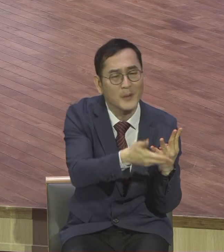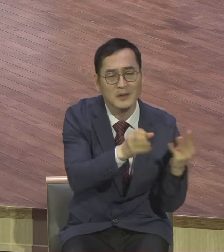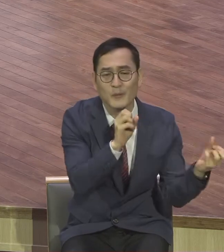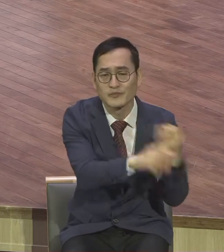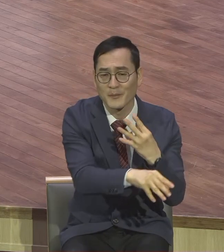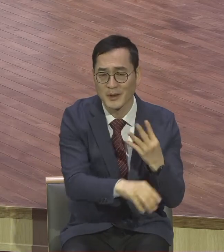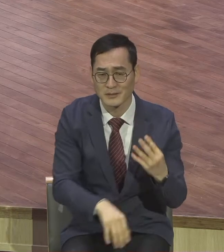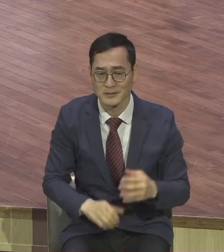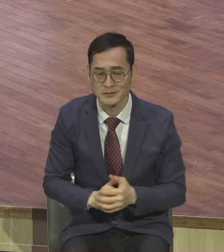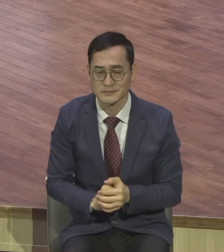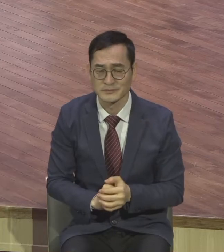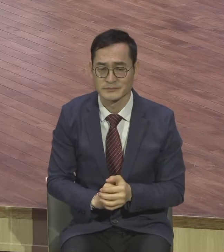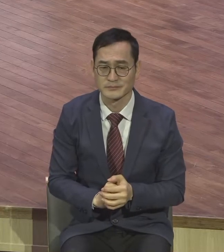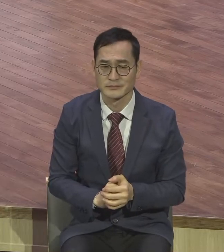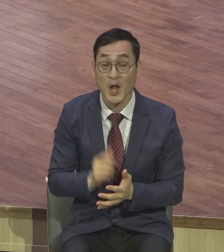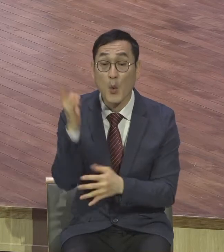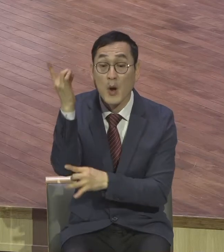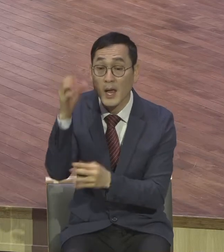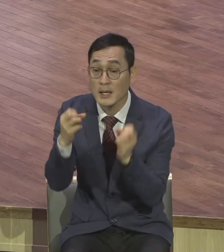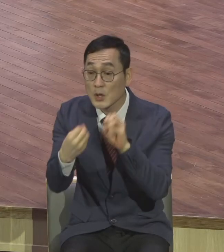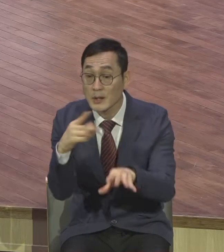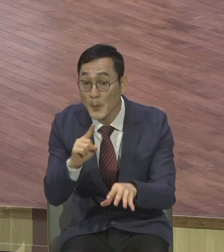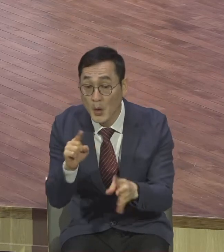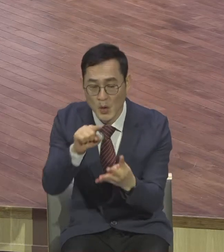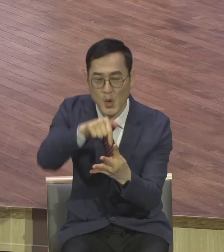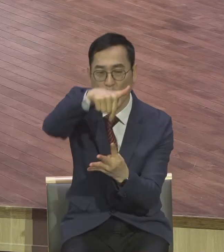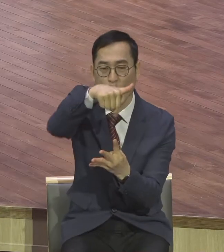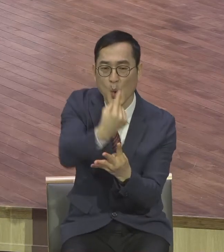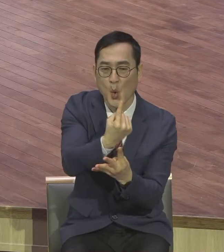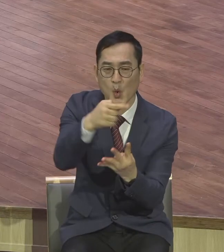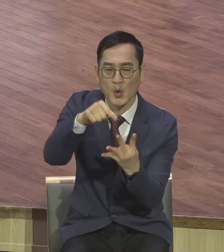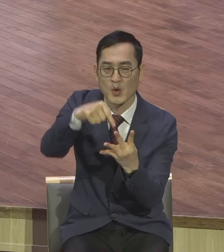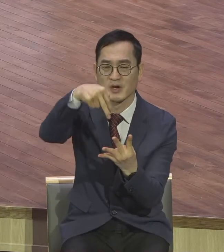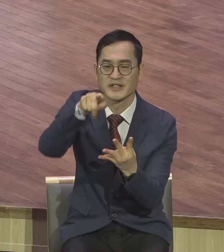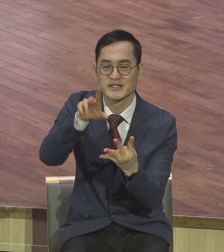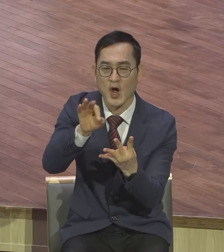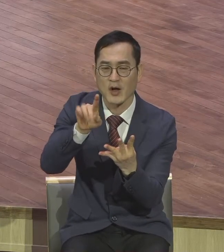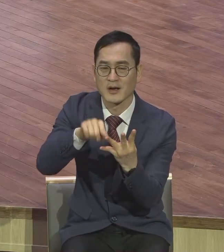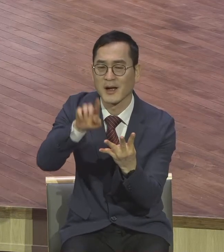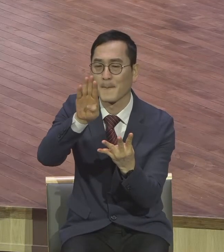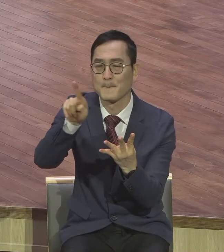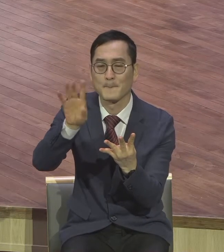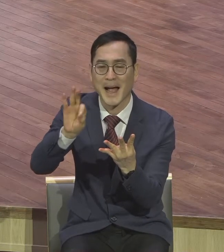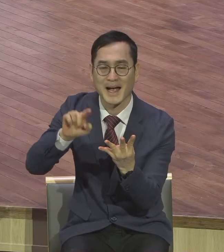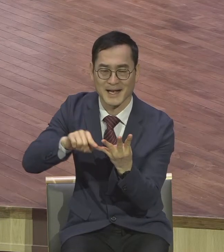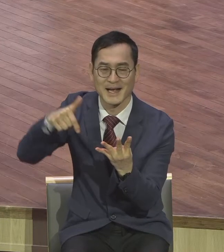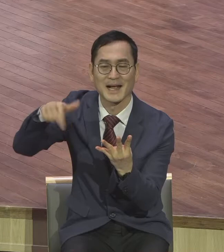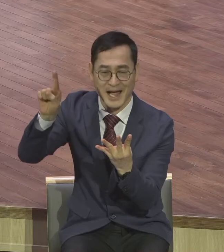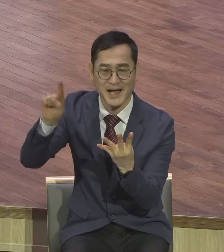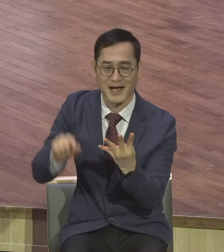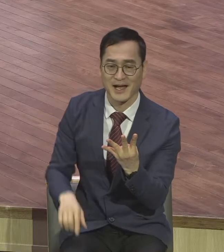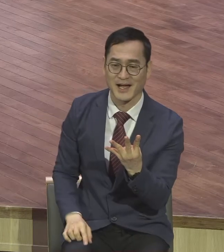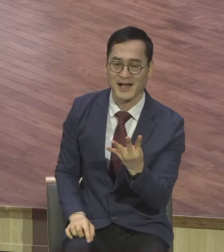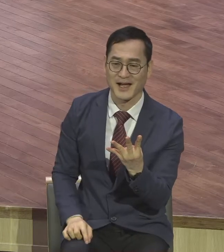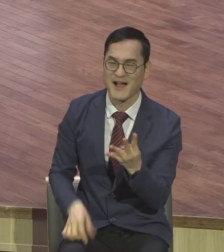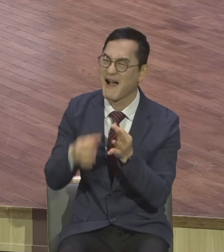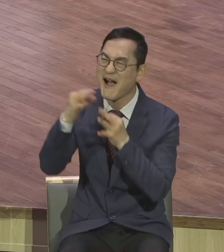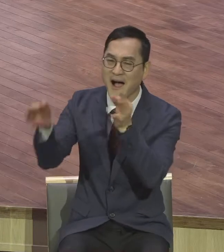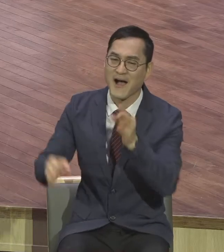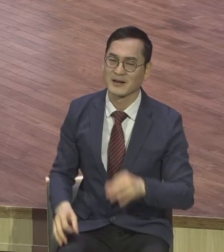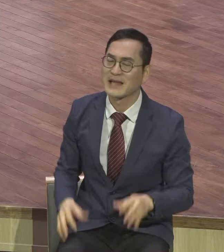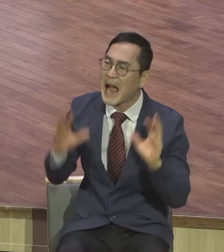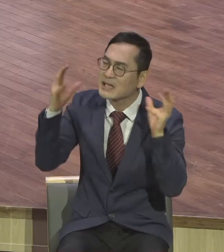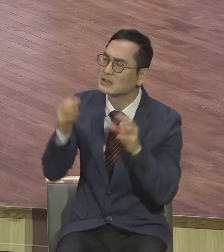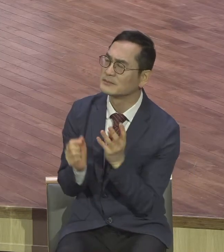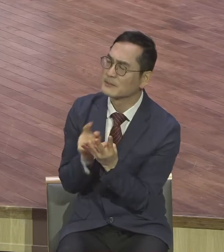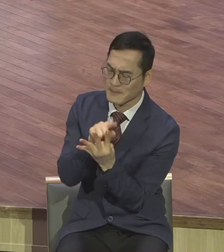사자성어 정답은 고성 반가지요. 그렇게 문제를 주었는데 어린이들이